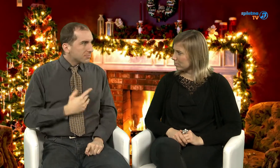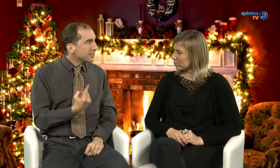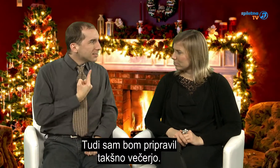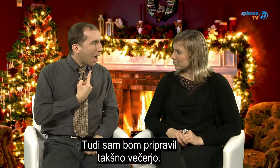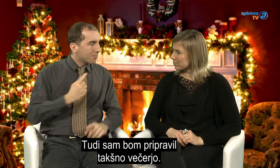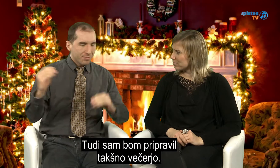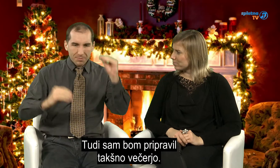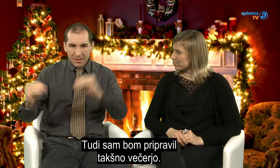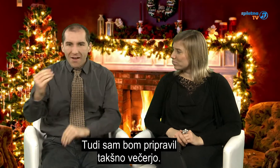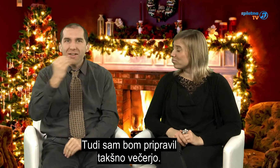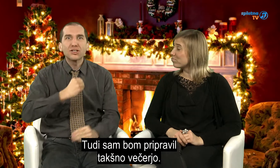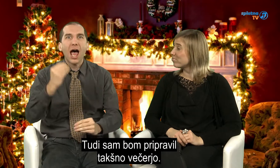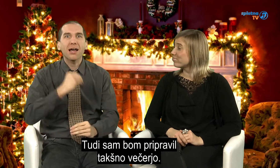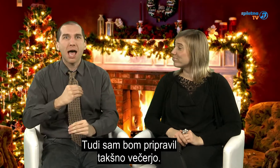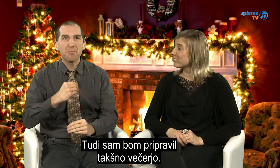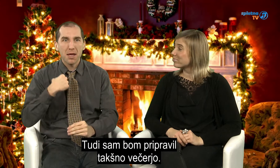Tudi sam bom pripravil takšno večerjo.